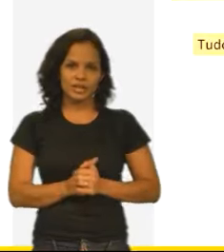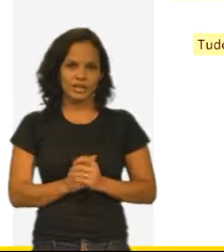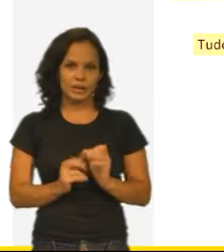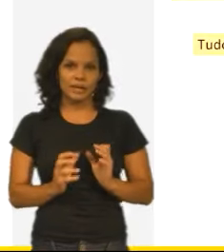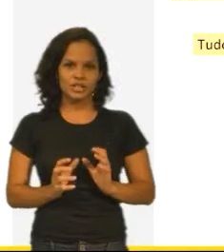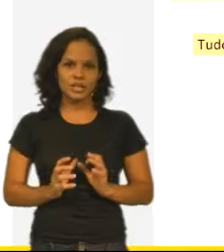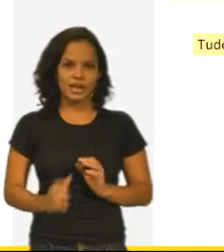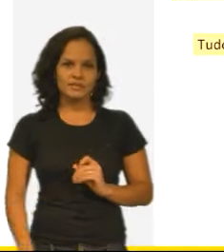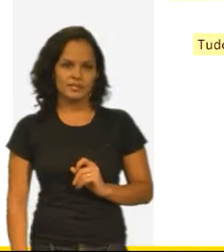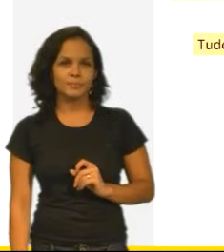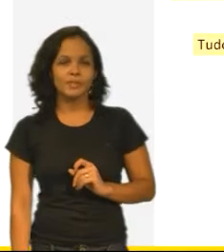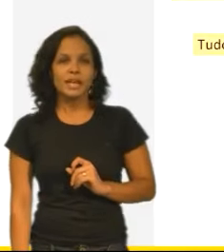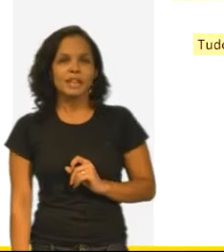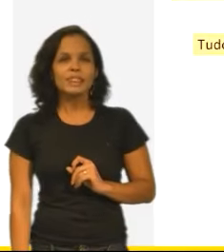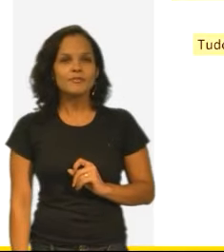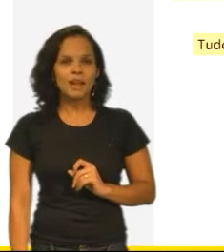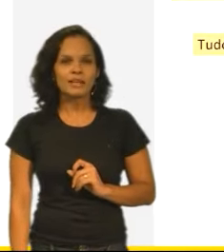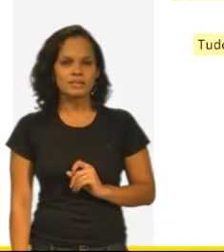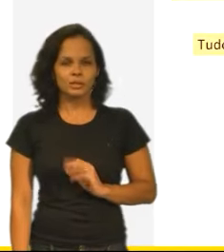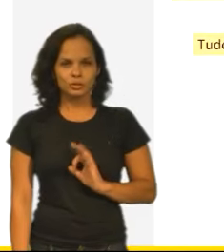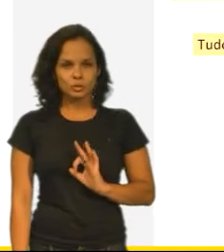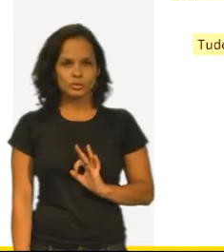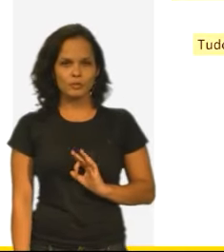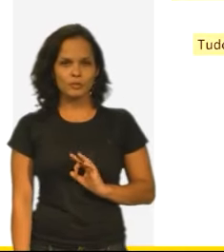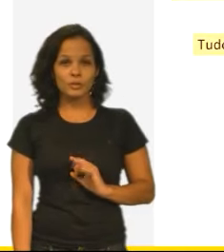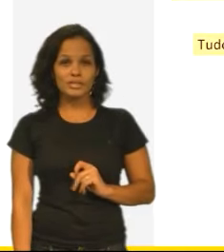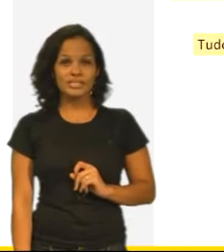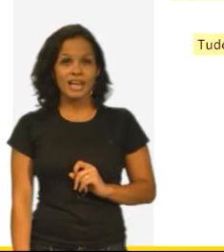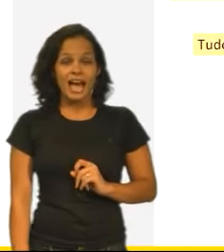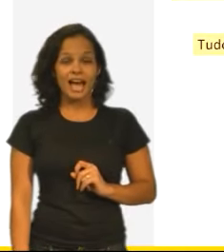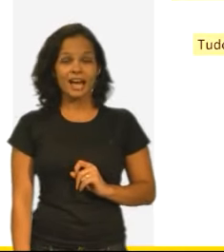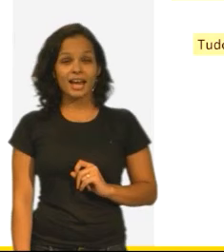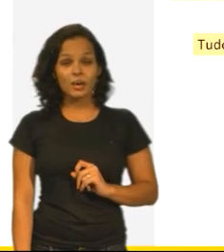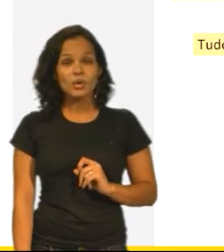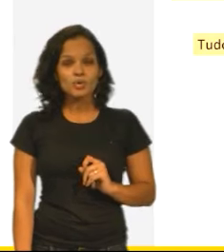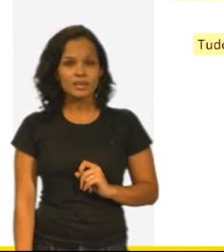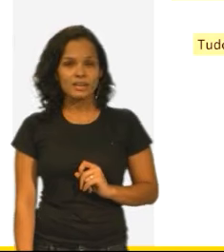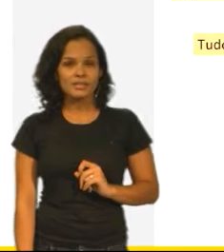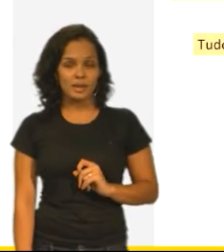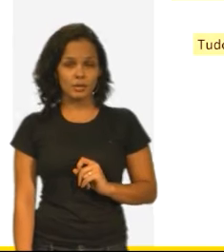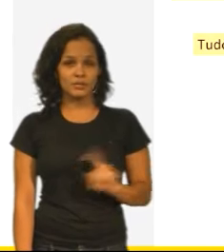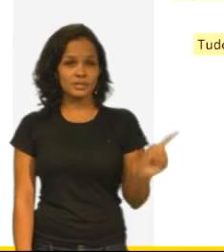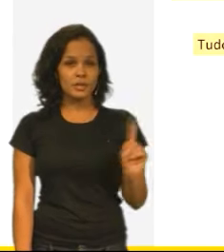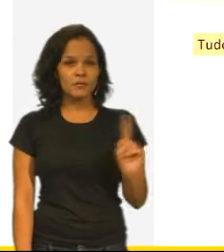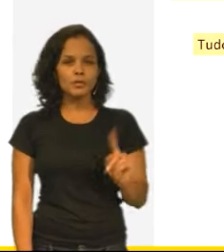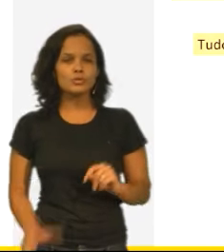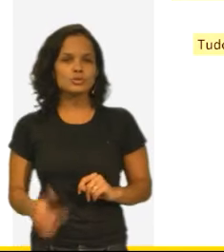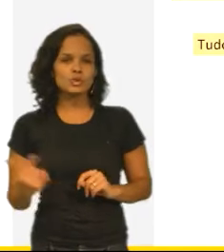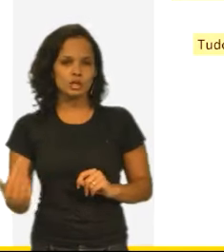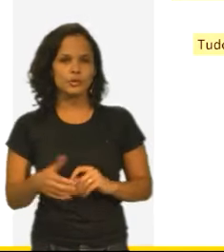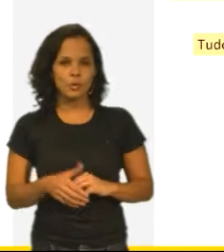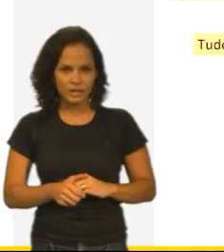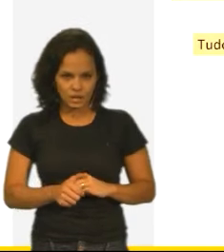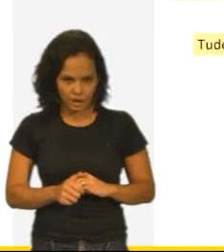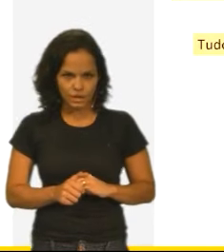na gramática que é assim. Na frase, tudo são flores, a concordância eu fiz não foi com o sujeito, foi com o